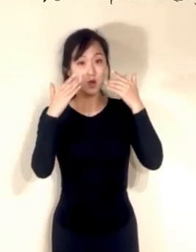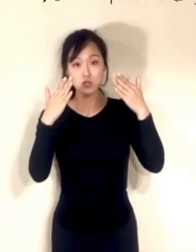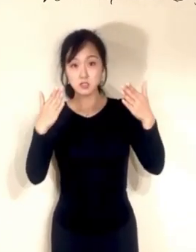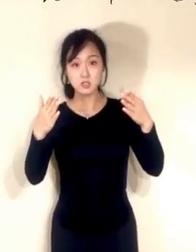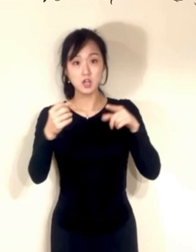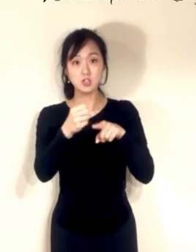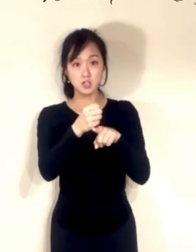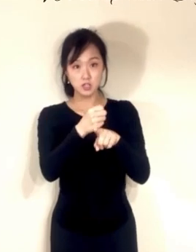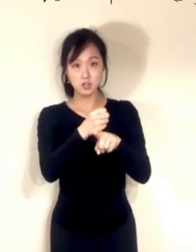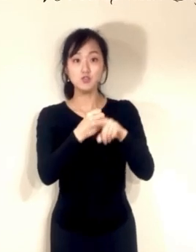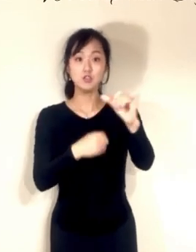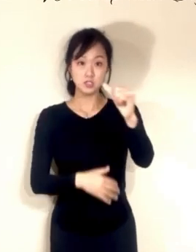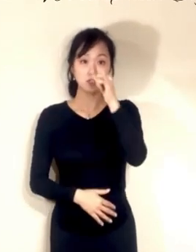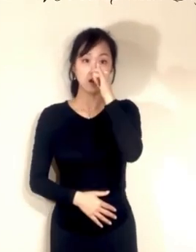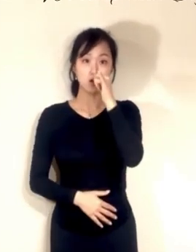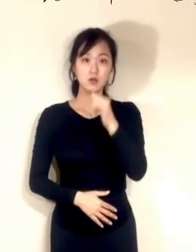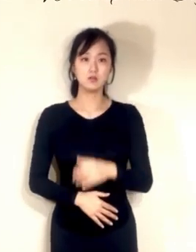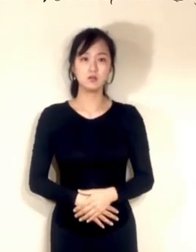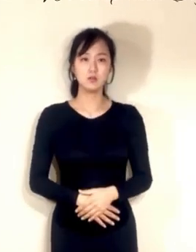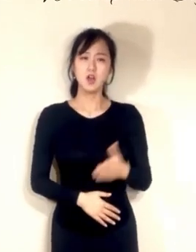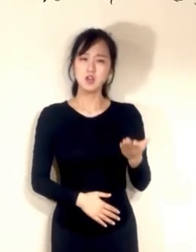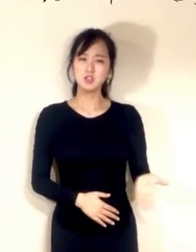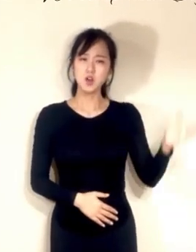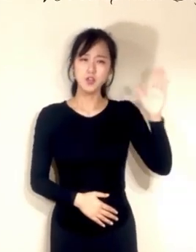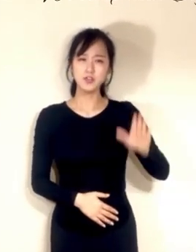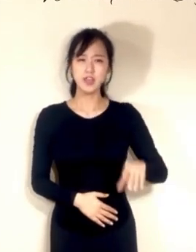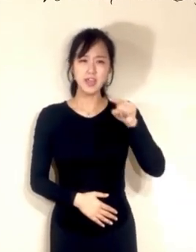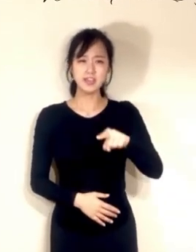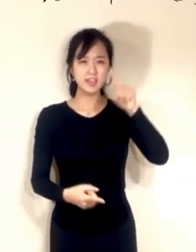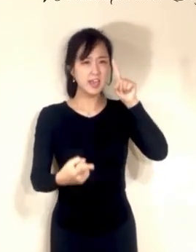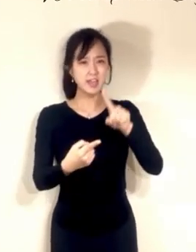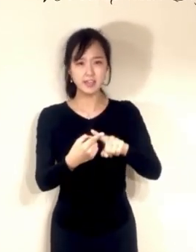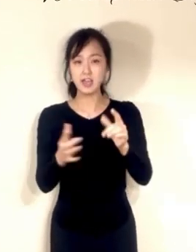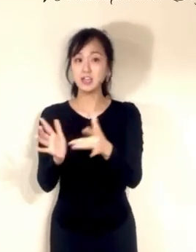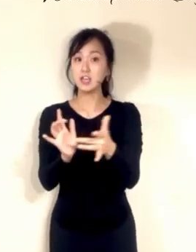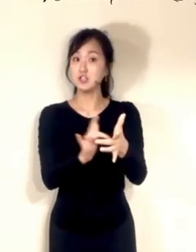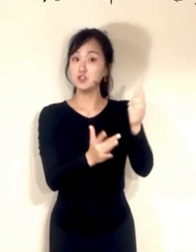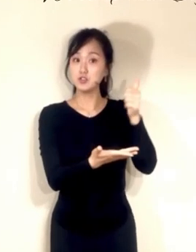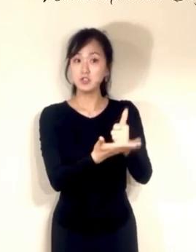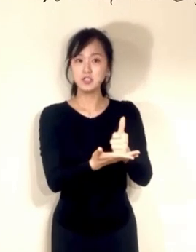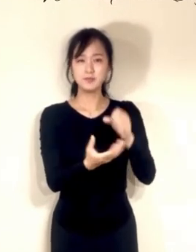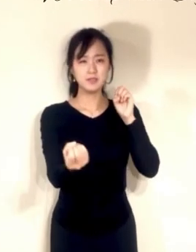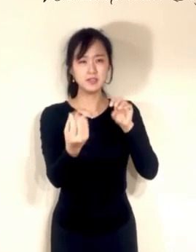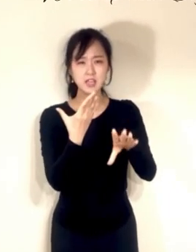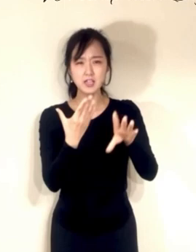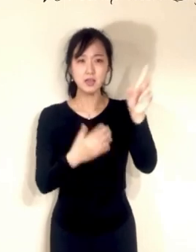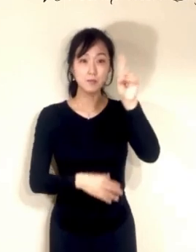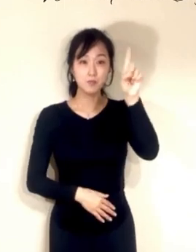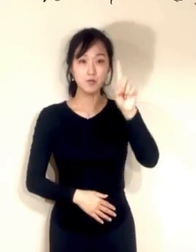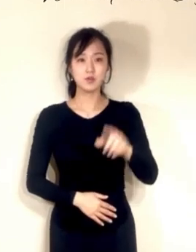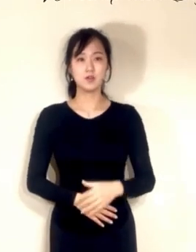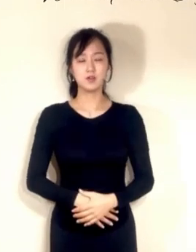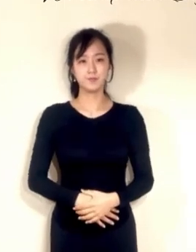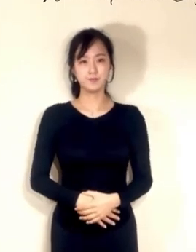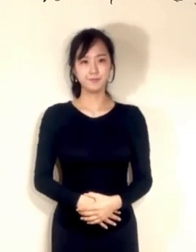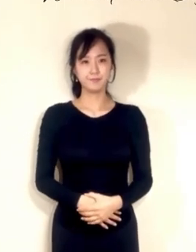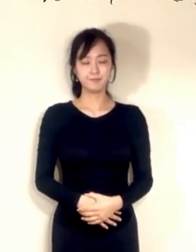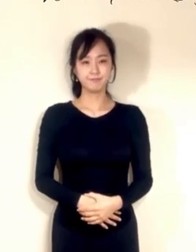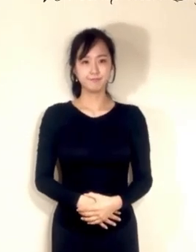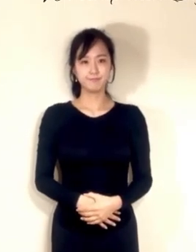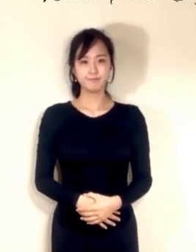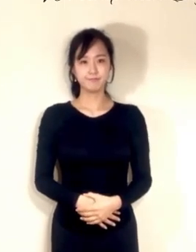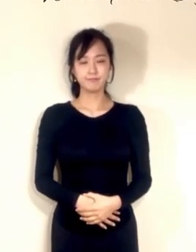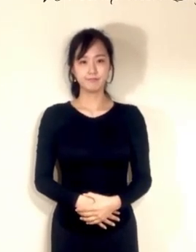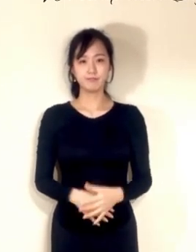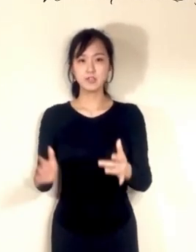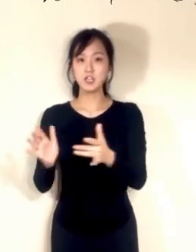너무나 분명한 명분이 있네요. 그런데 이에 대한 예수님의 대답을 들으시기를 바랍니다.